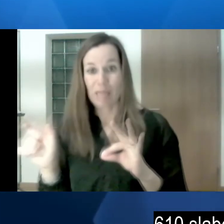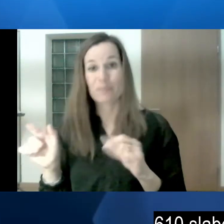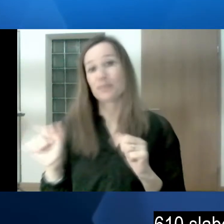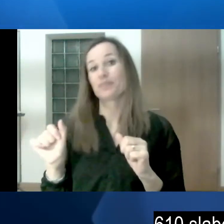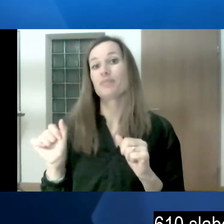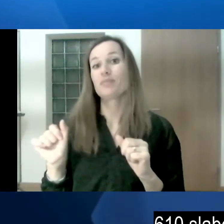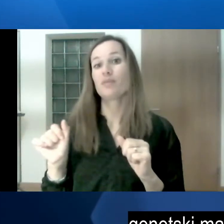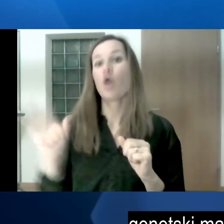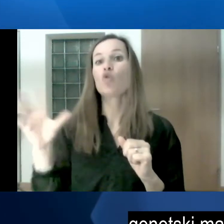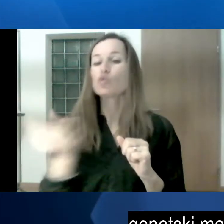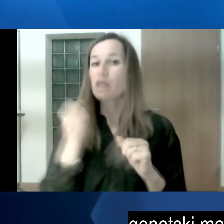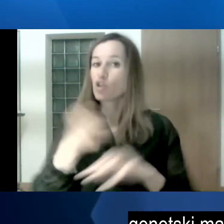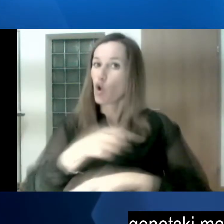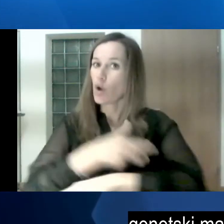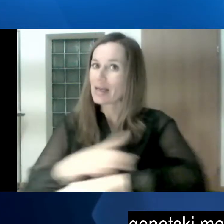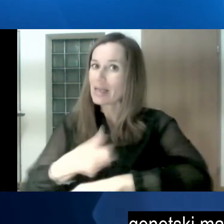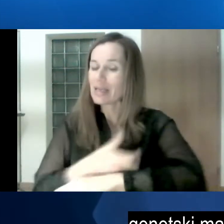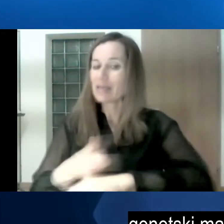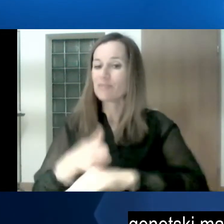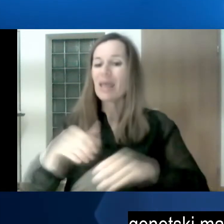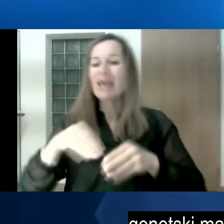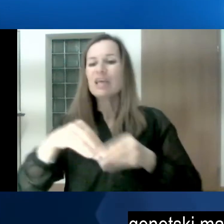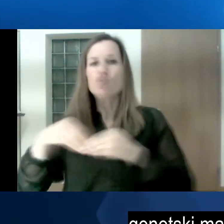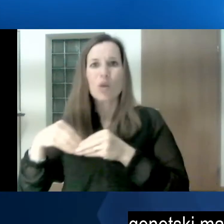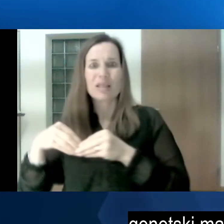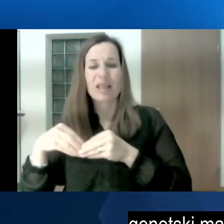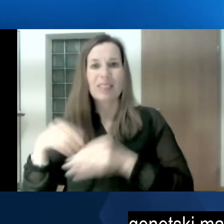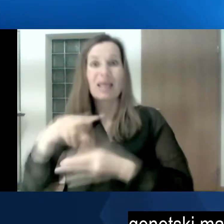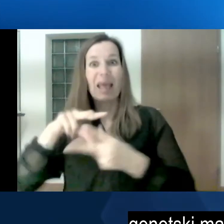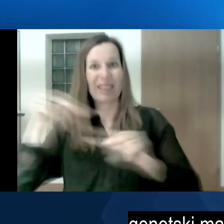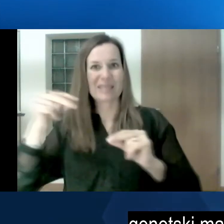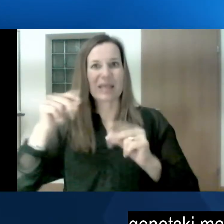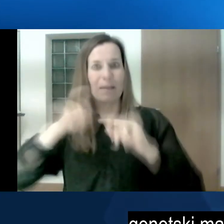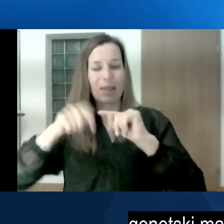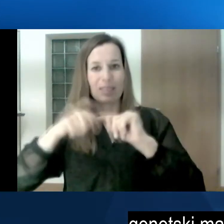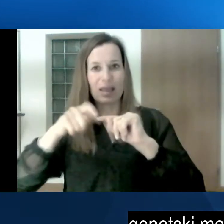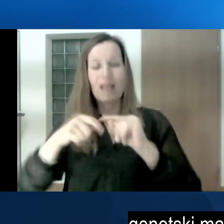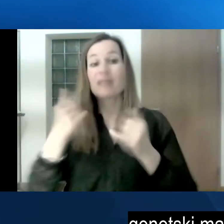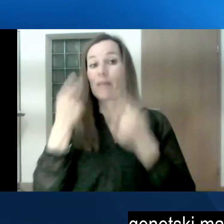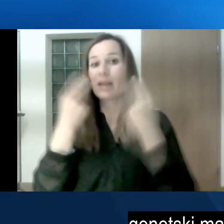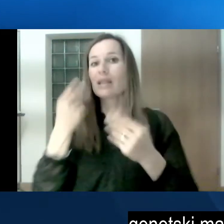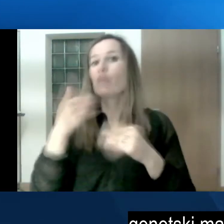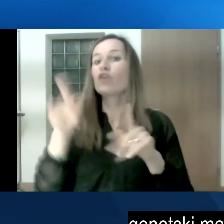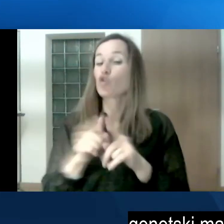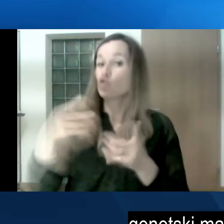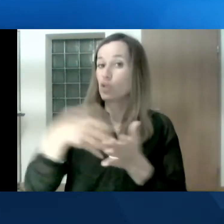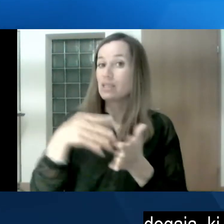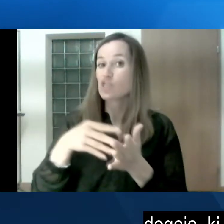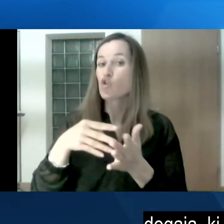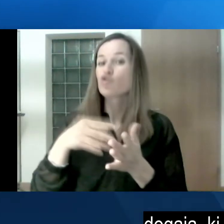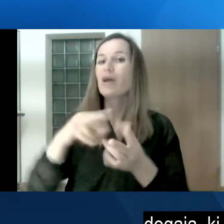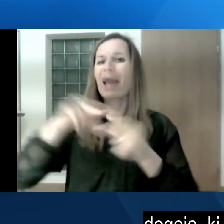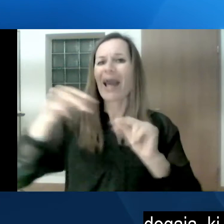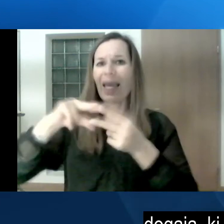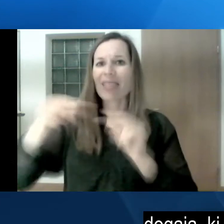odvzeto kri, izoliran genetski material. Zdaj pregledamo preko 4000 genov kaj se z njimi dogaja,